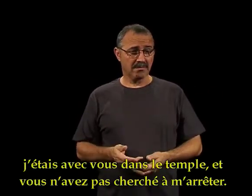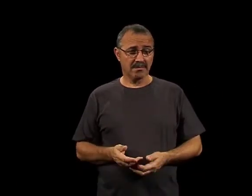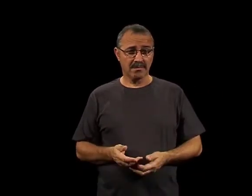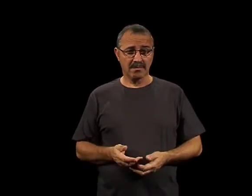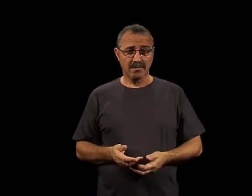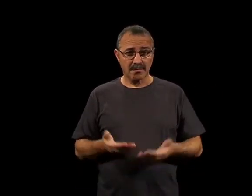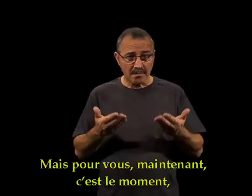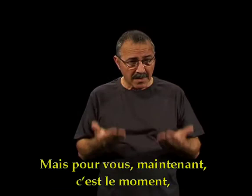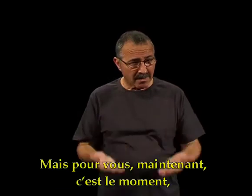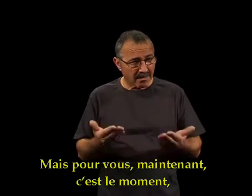cherché à m'arrêter.